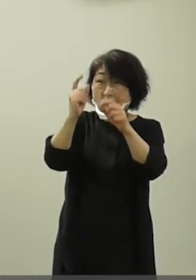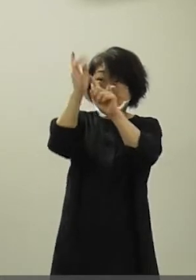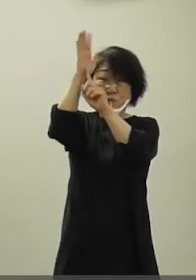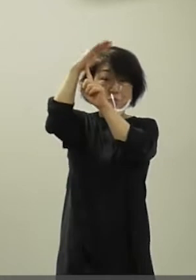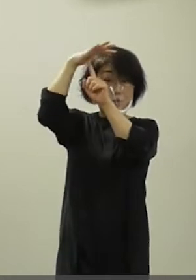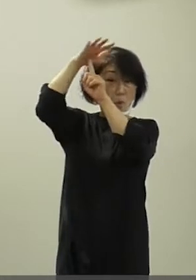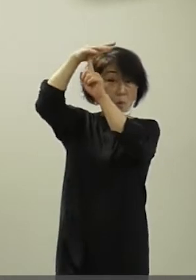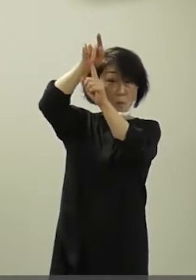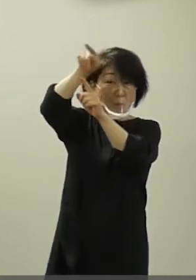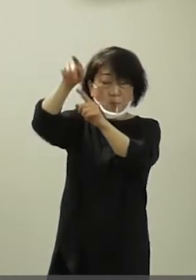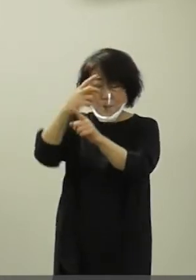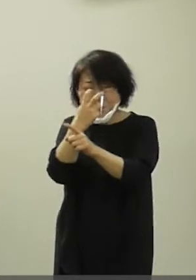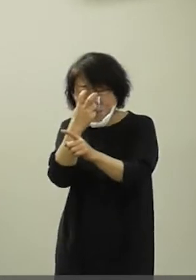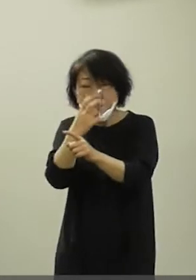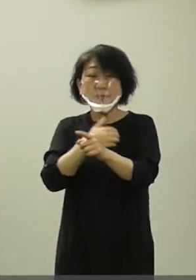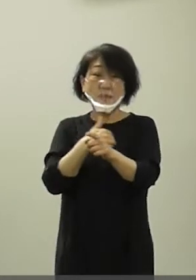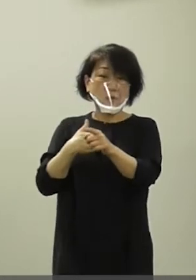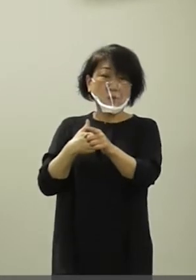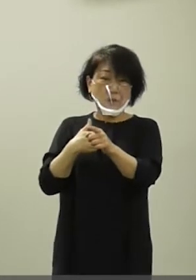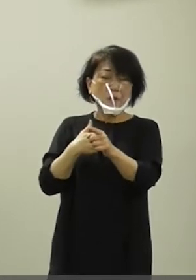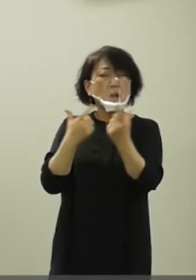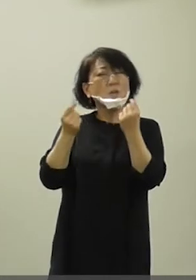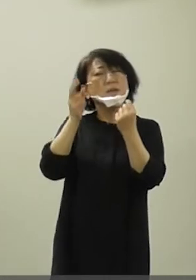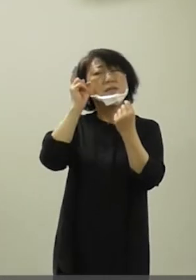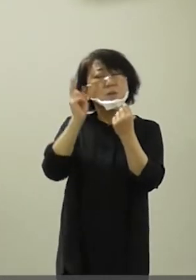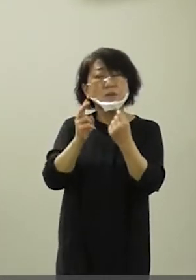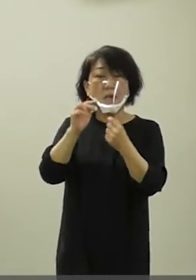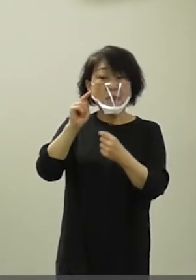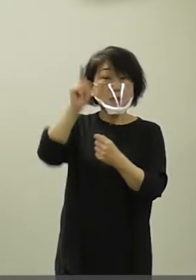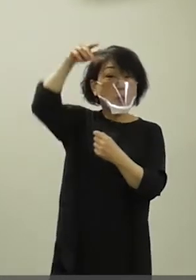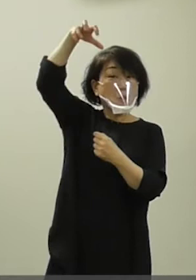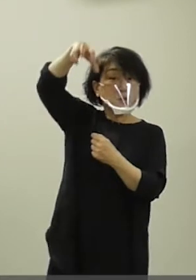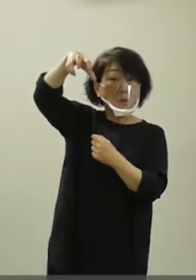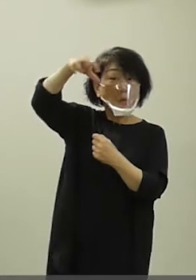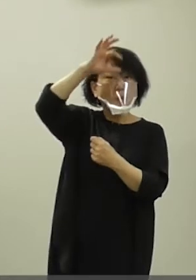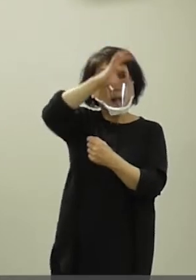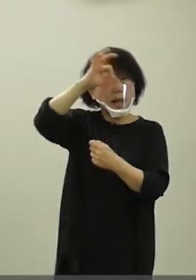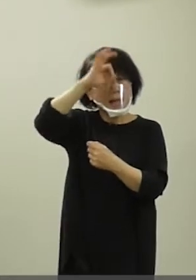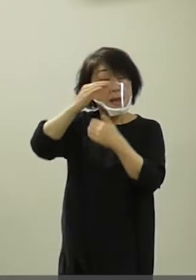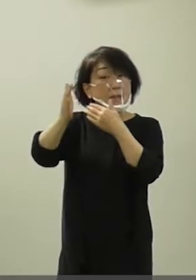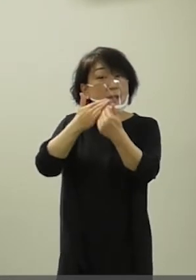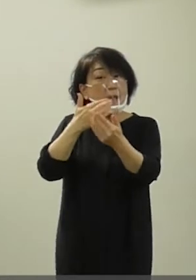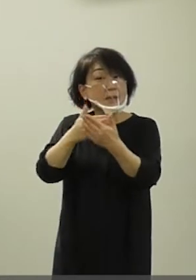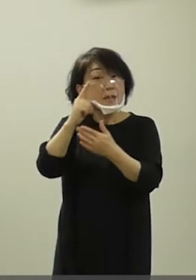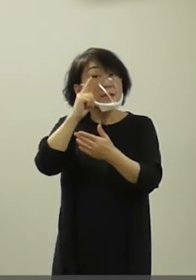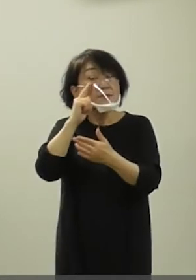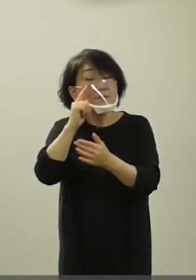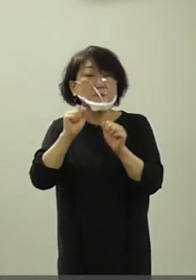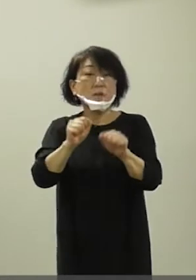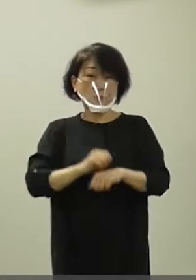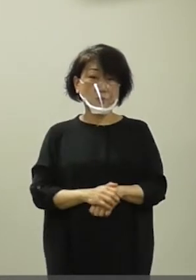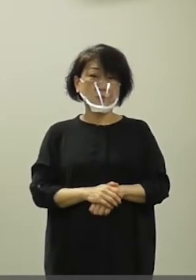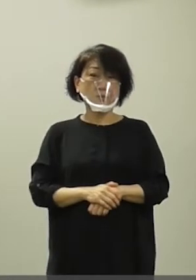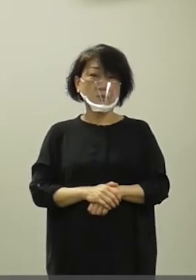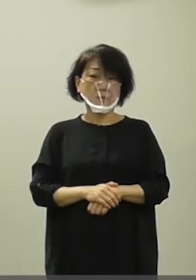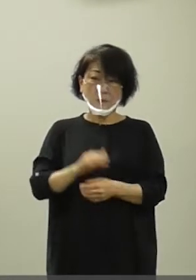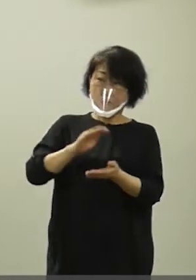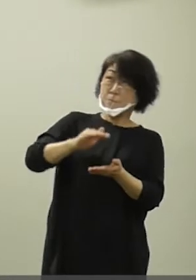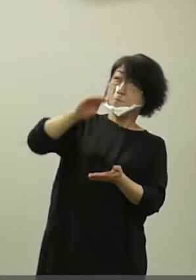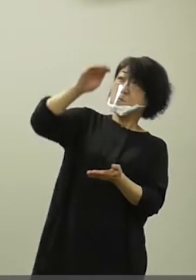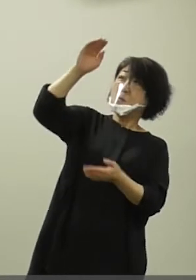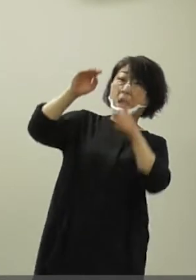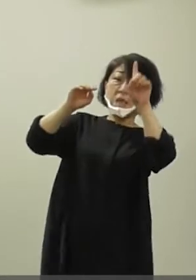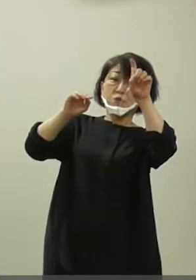が今回品召喚がん体験事業というものをなります2は城公園内に地上15メートル